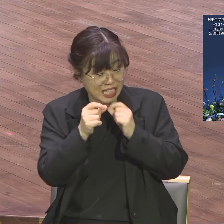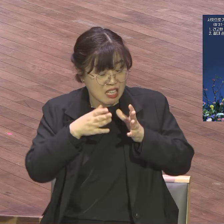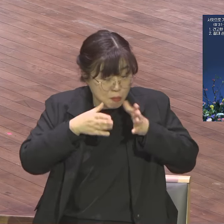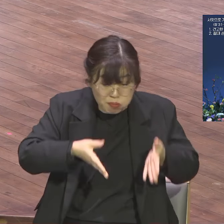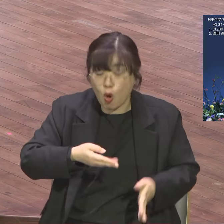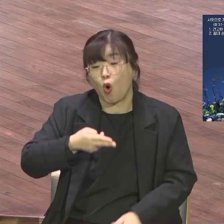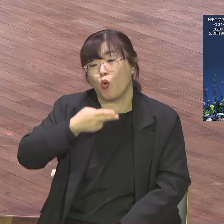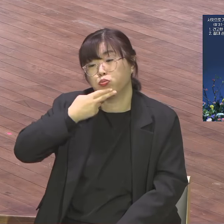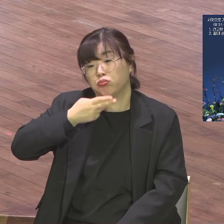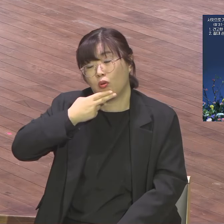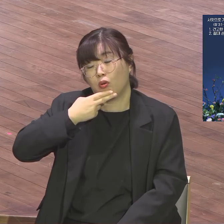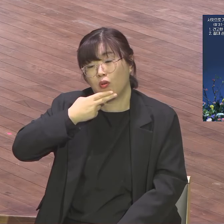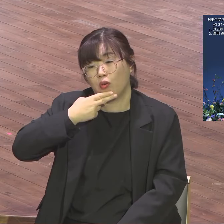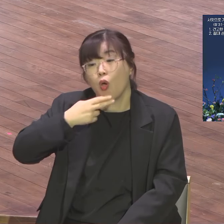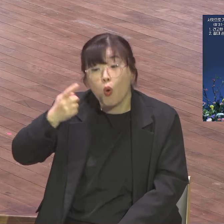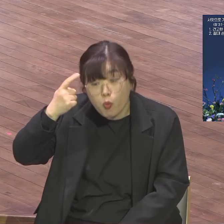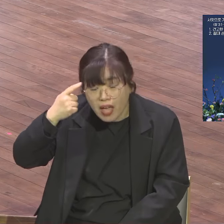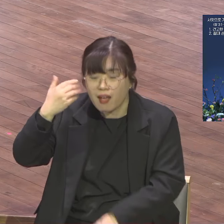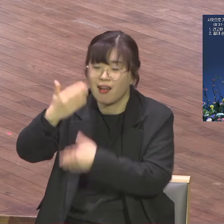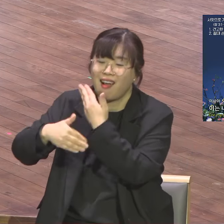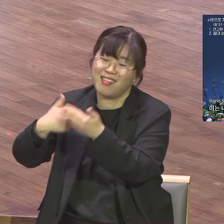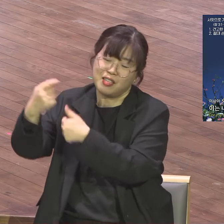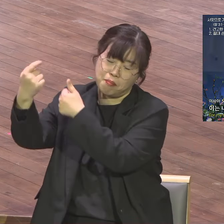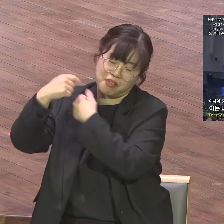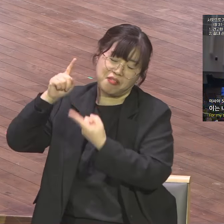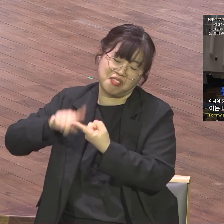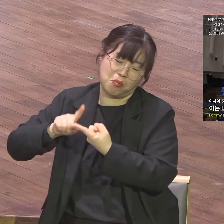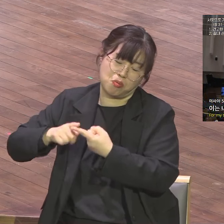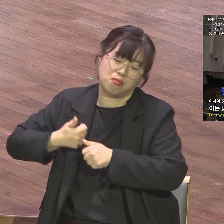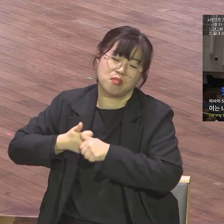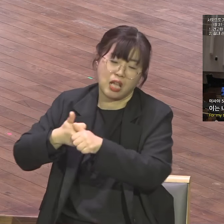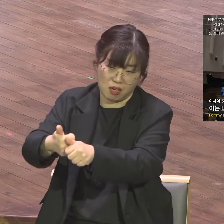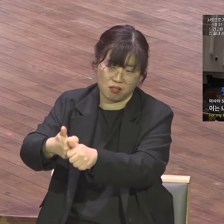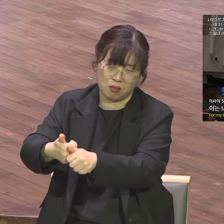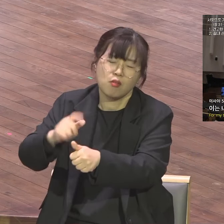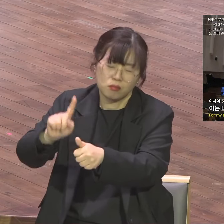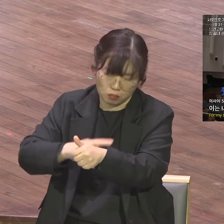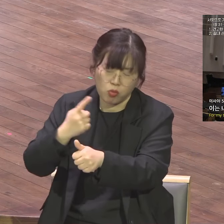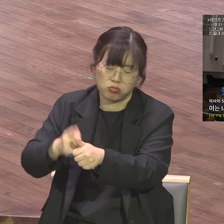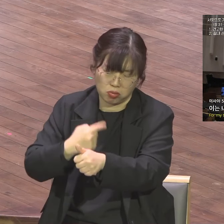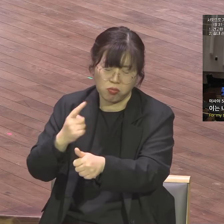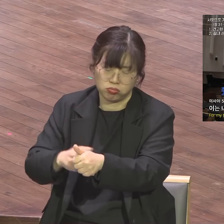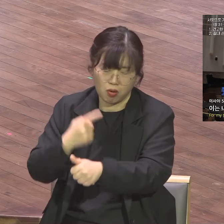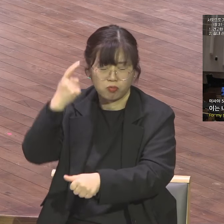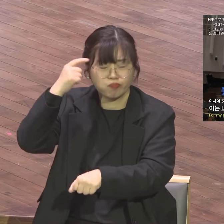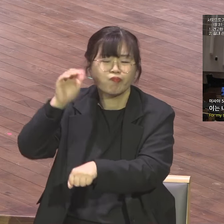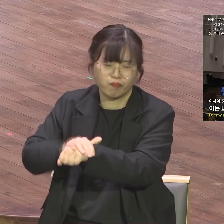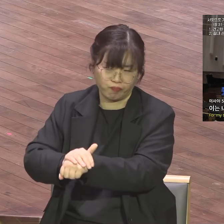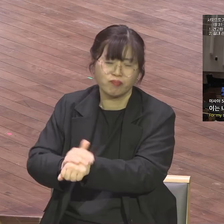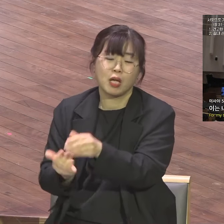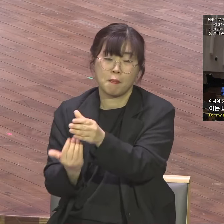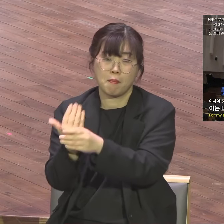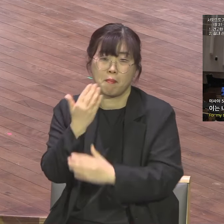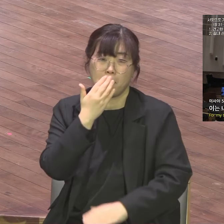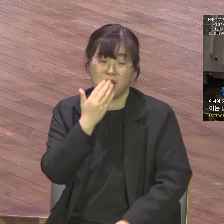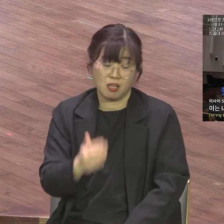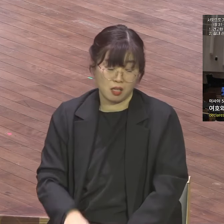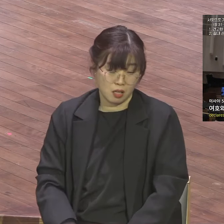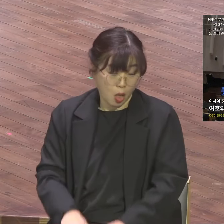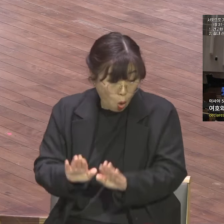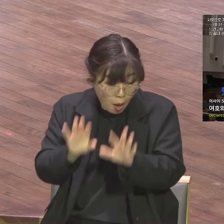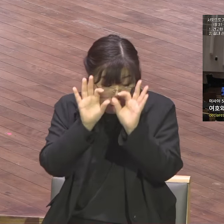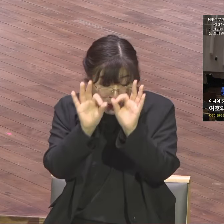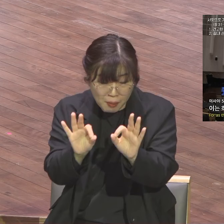이사야 55장 8절을 9절에 이렇게 말씀하십니다. 이는 내 생각이 너희 생각과 다르고 내 길은 너희 길과 다름이라.